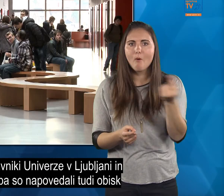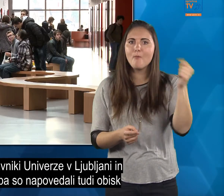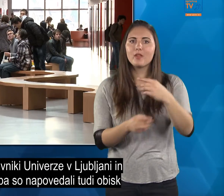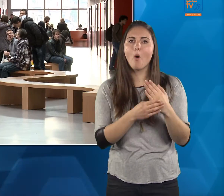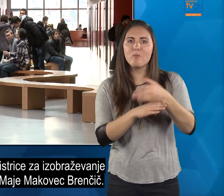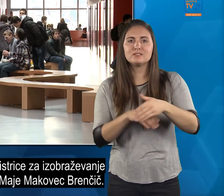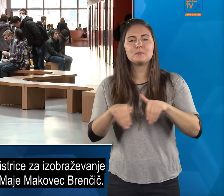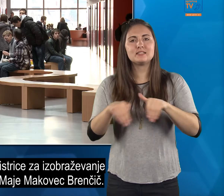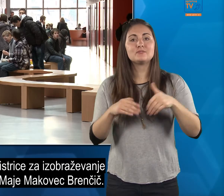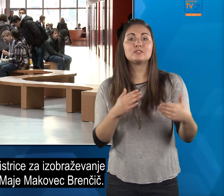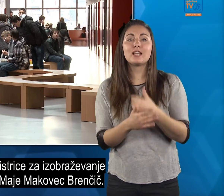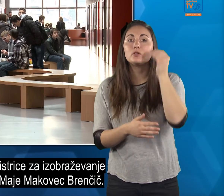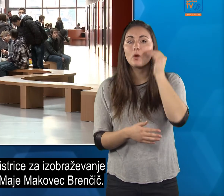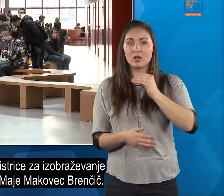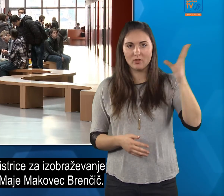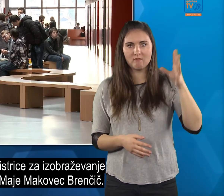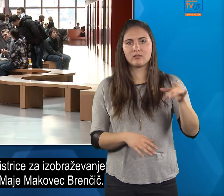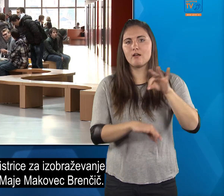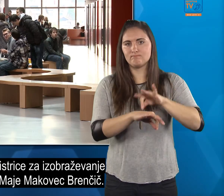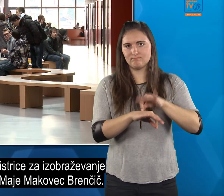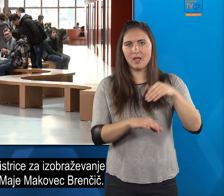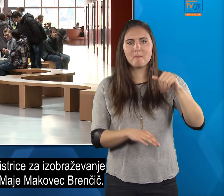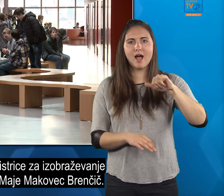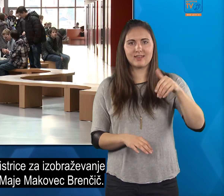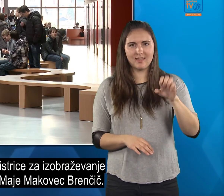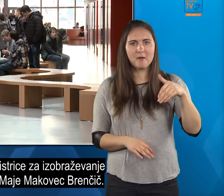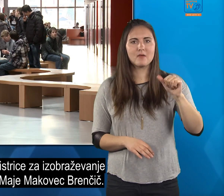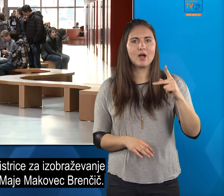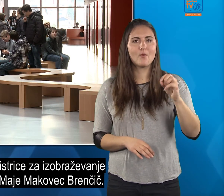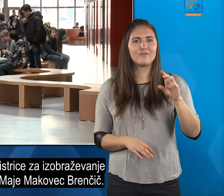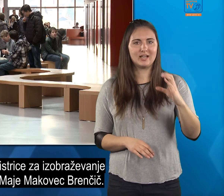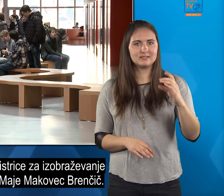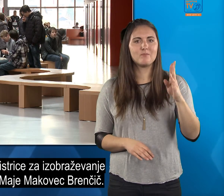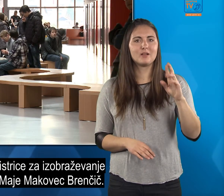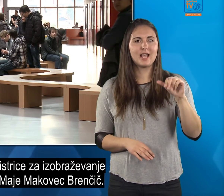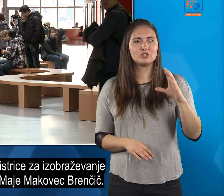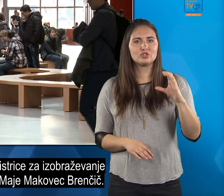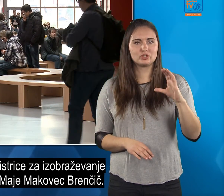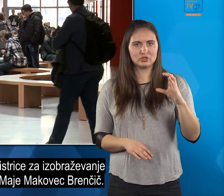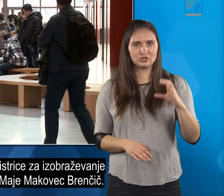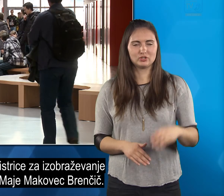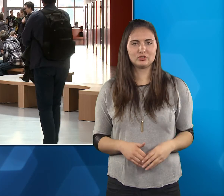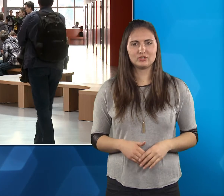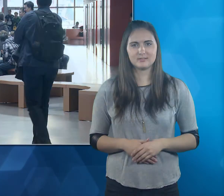izobraževanje, doktorice Maje Makovec Brenčič.